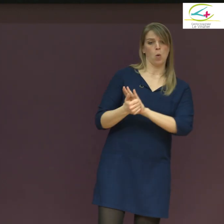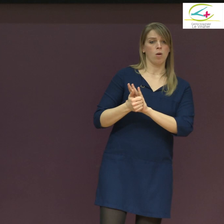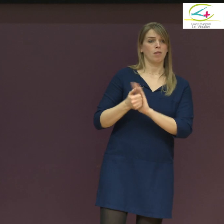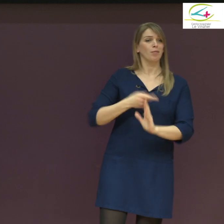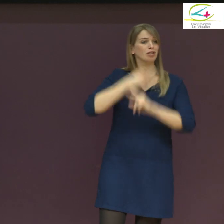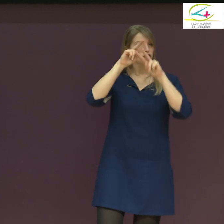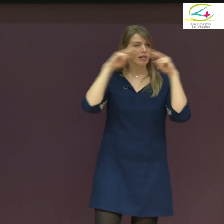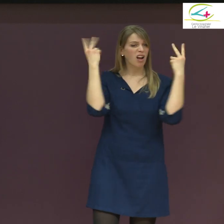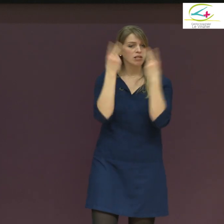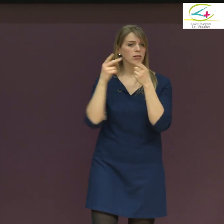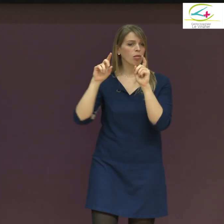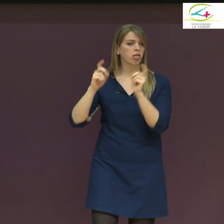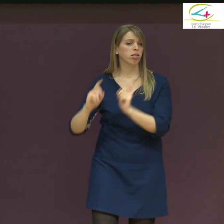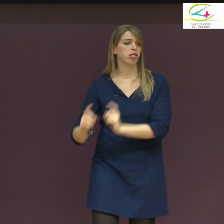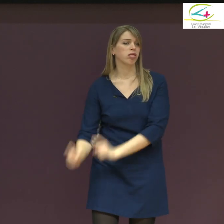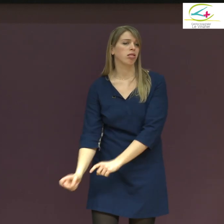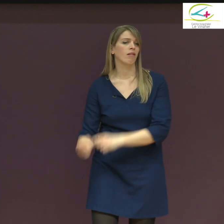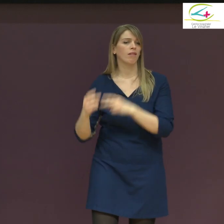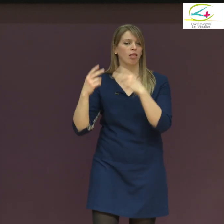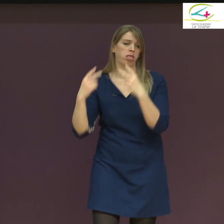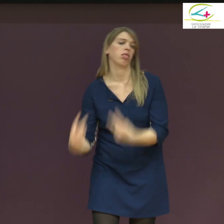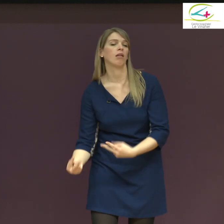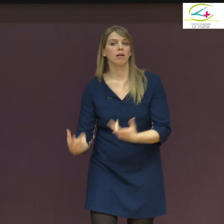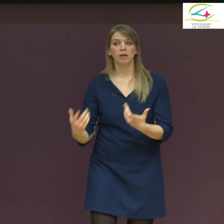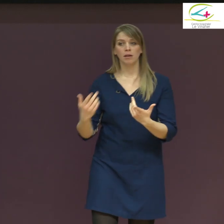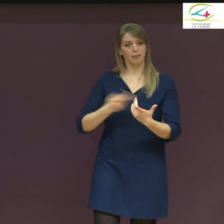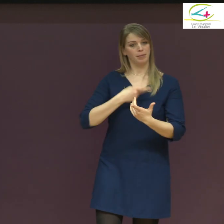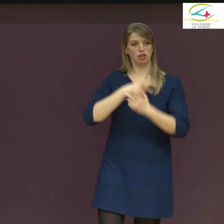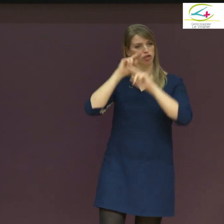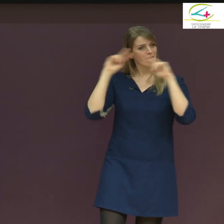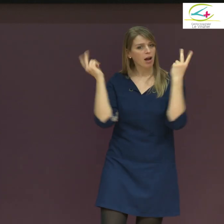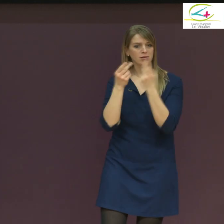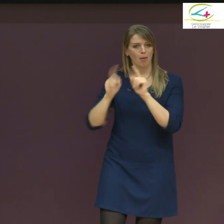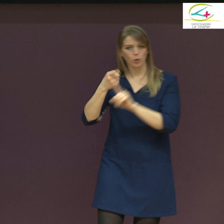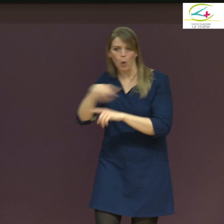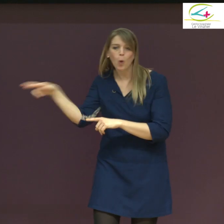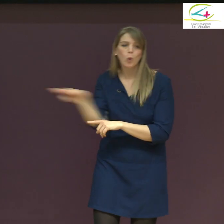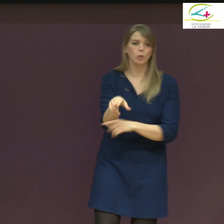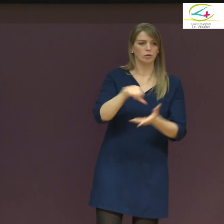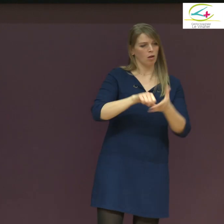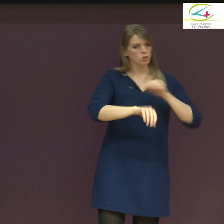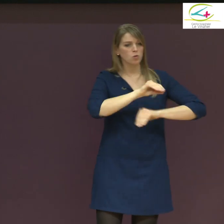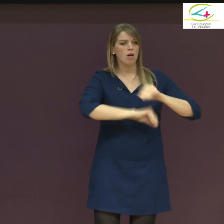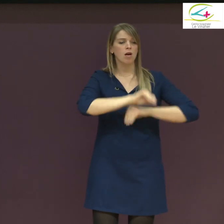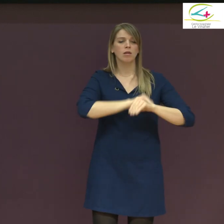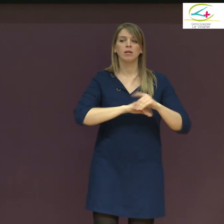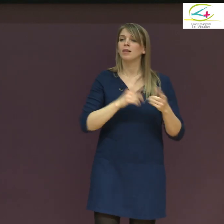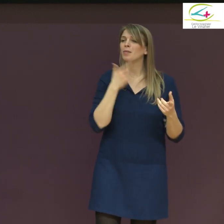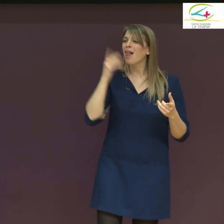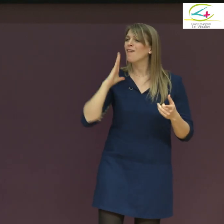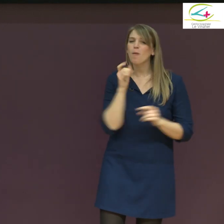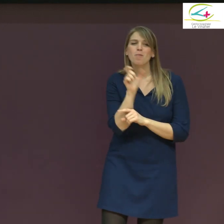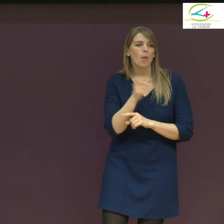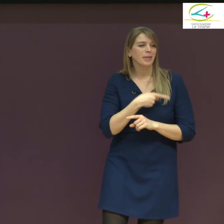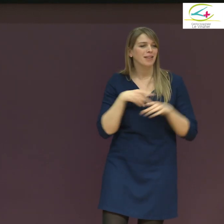flétrie. Donc remettre le médecin généraliste au centre du dispositif de soins. On parlait de médecin de famille à mon